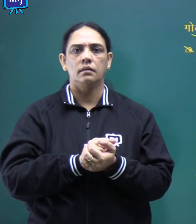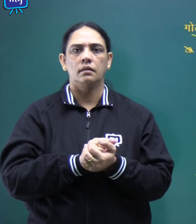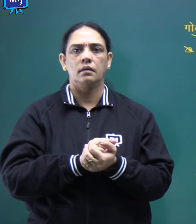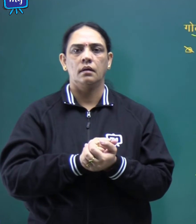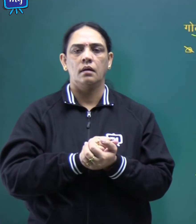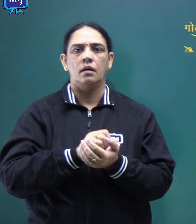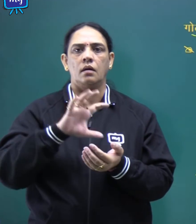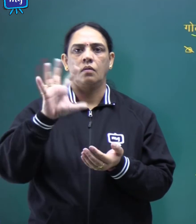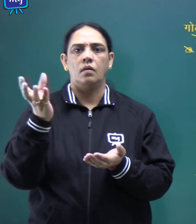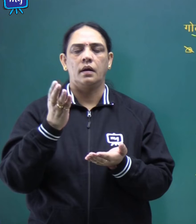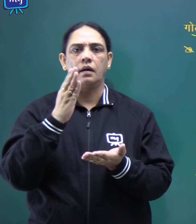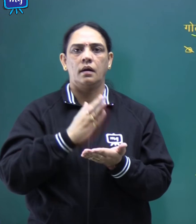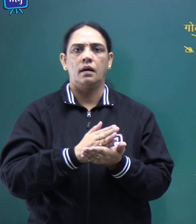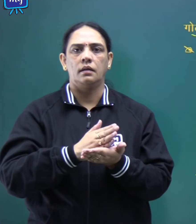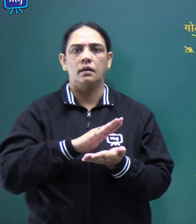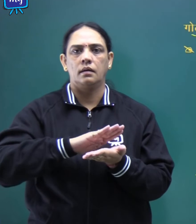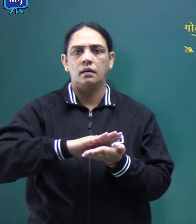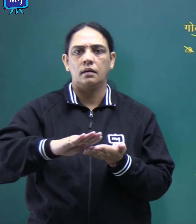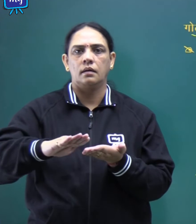अर्धगोले का